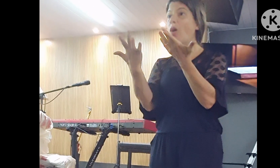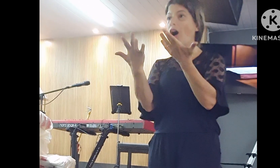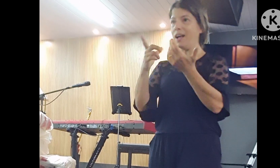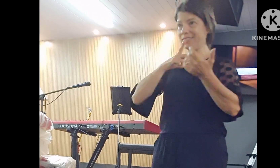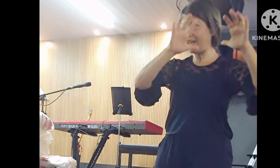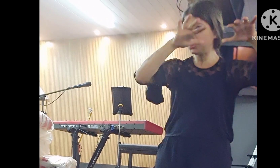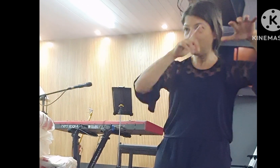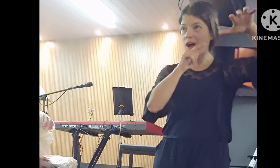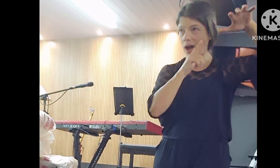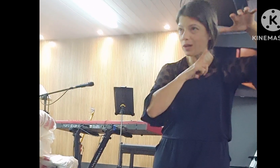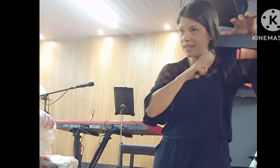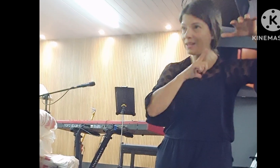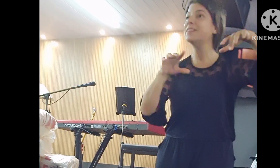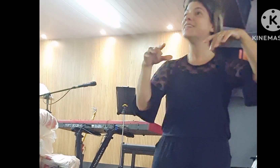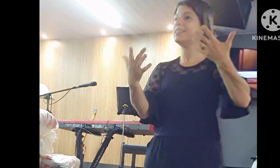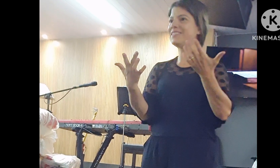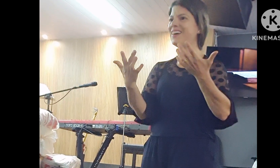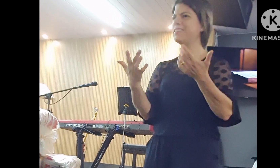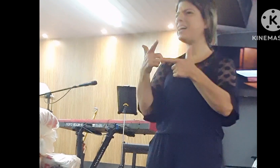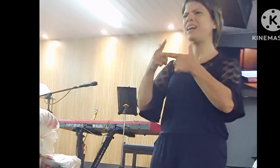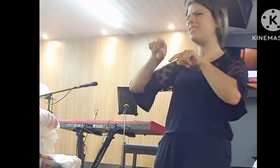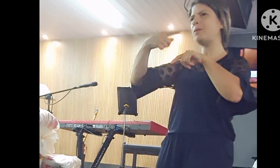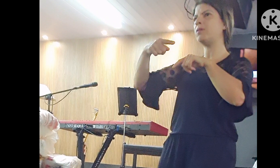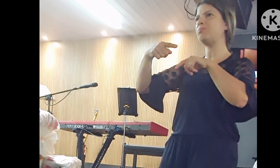Tem mais 7.000 homens que não se dobraram a Baal.